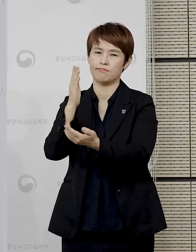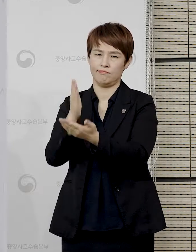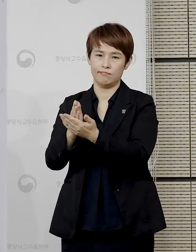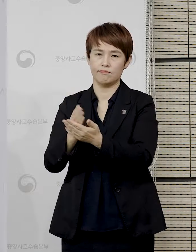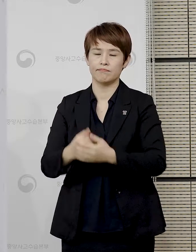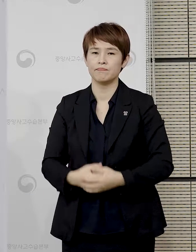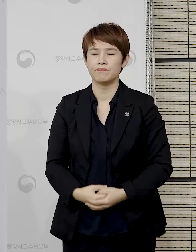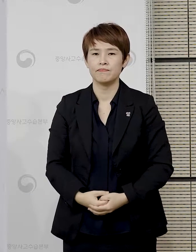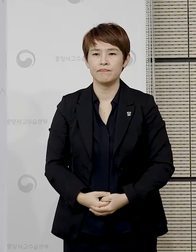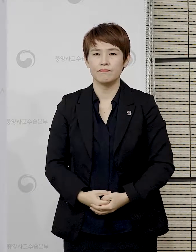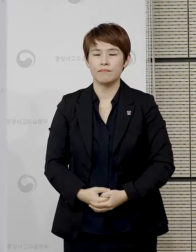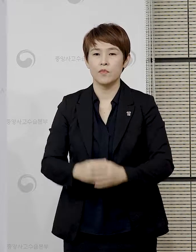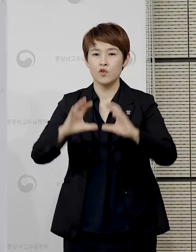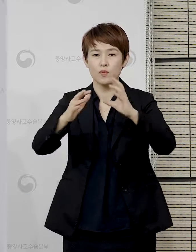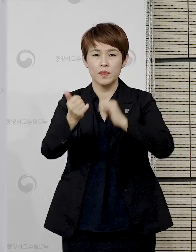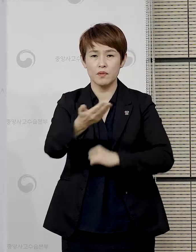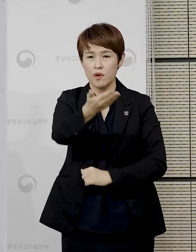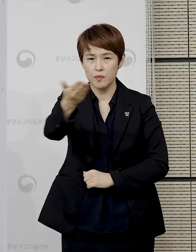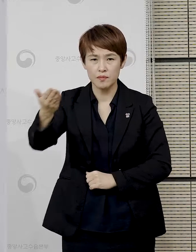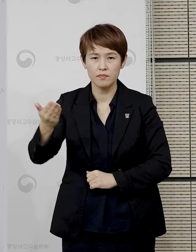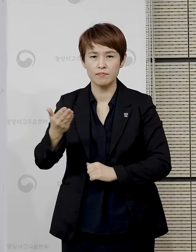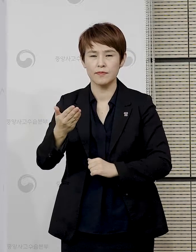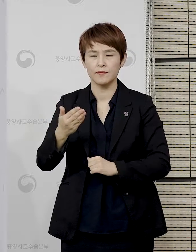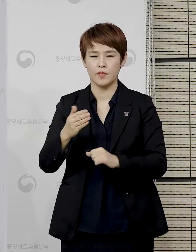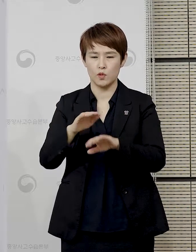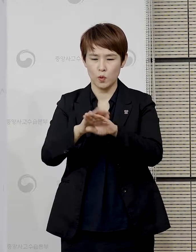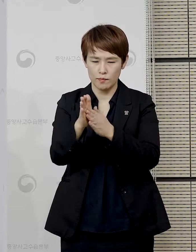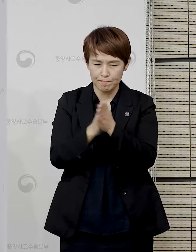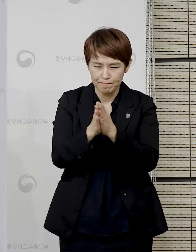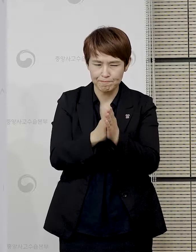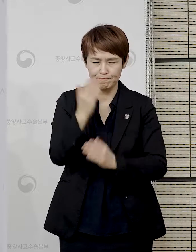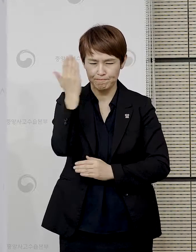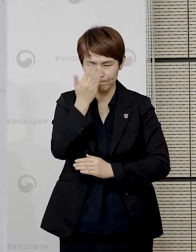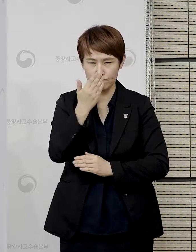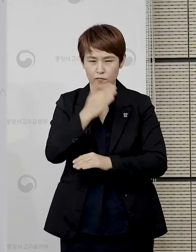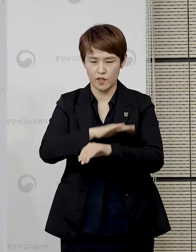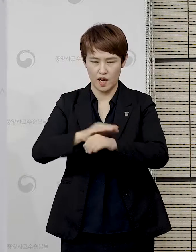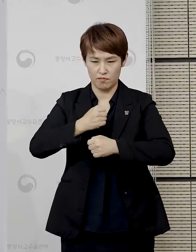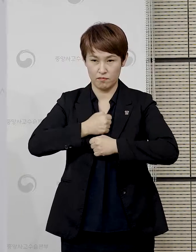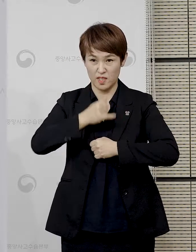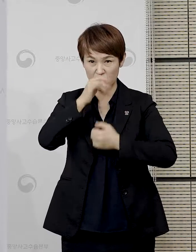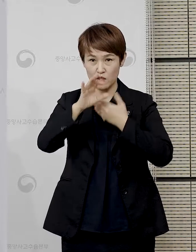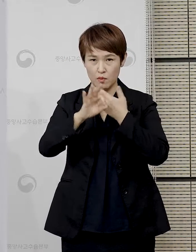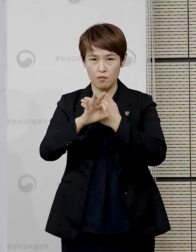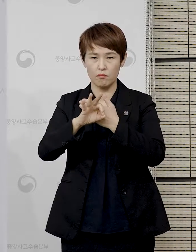바랍니다. 국민들께서 이러한 개인위생 수칙을 준수해 주신다면